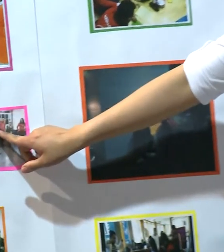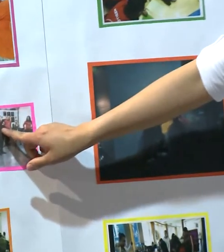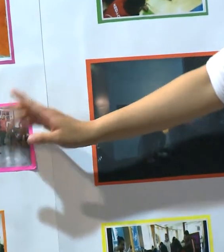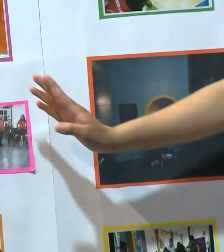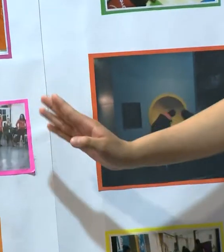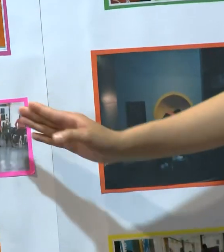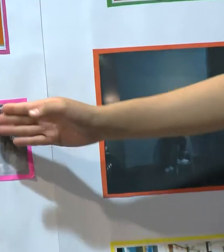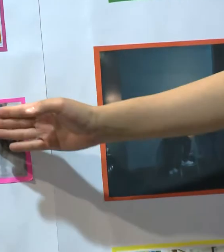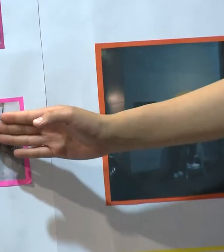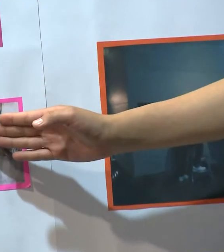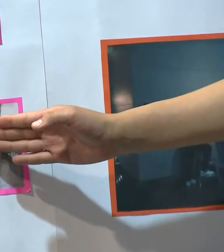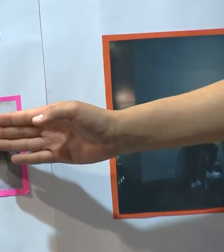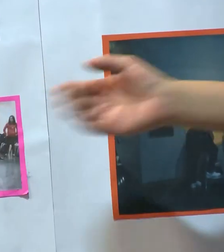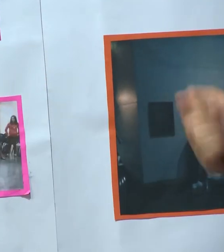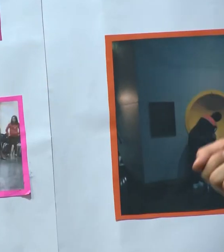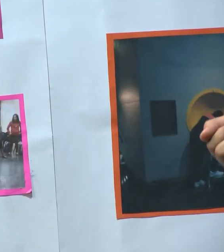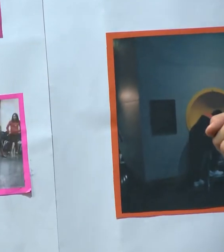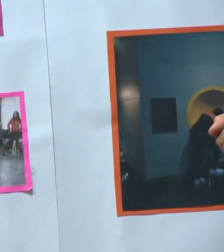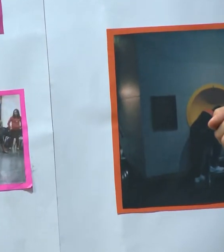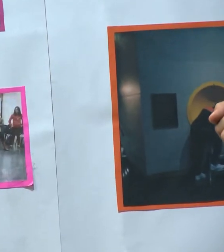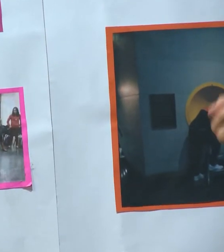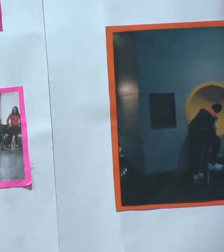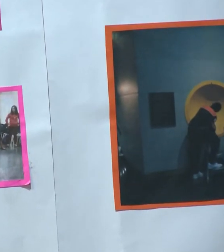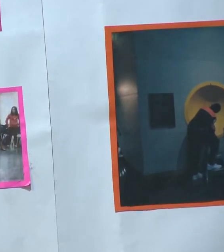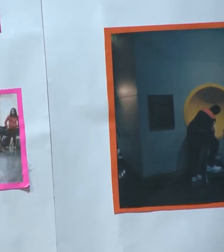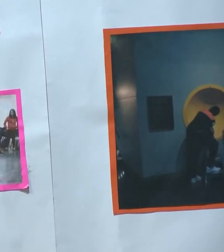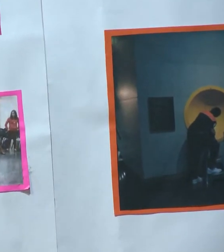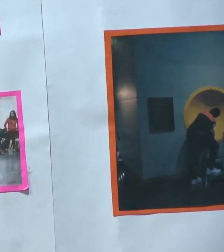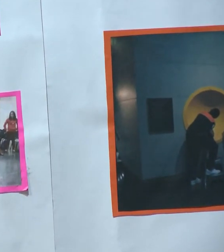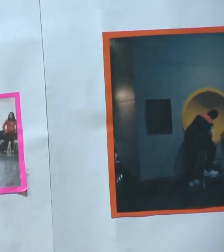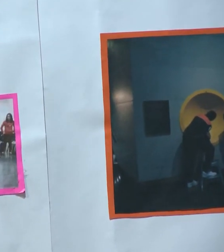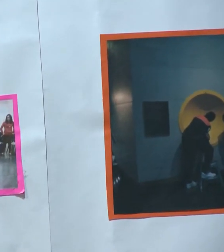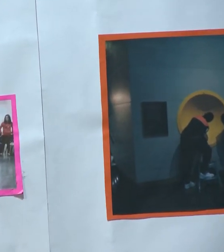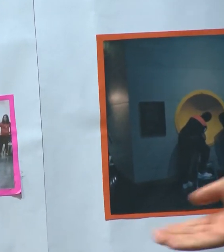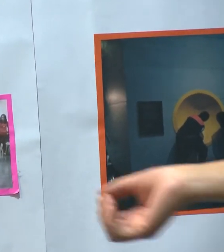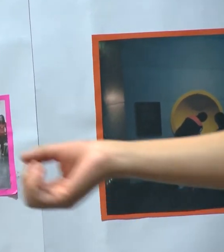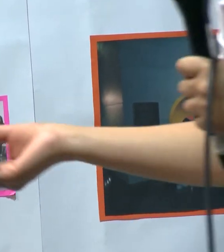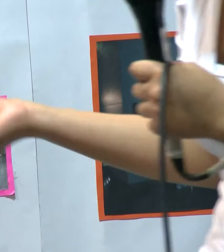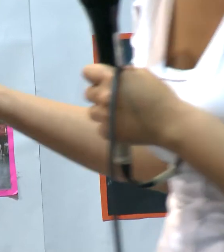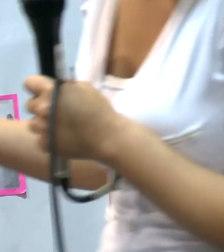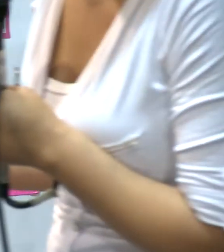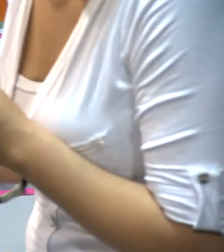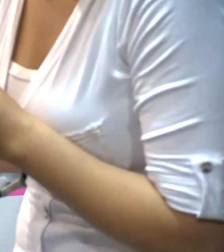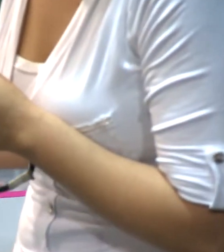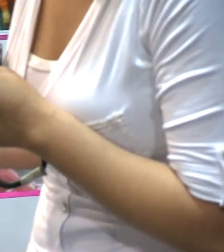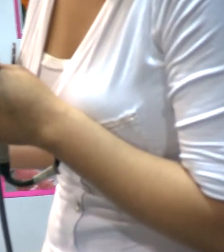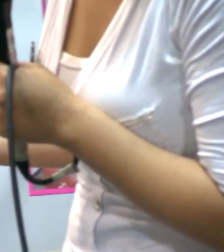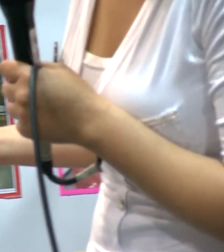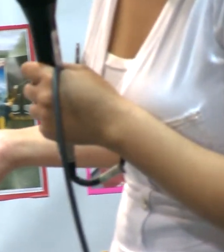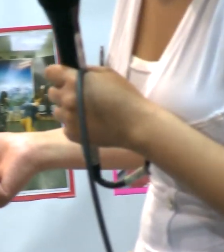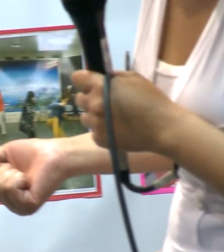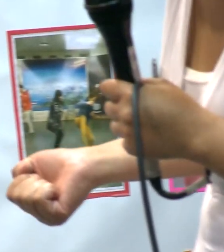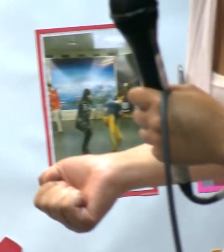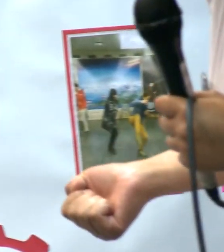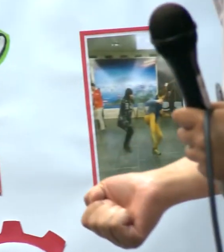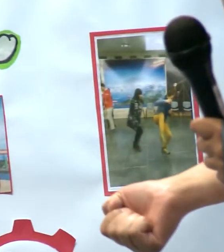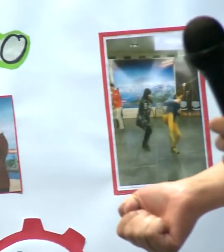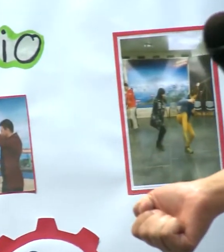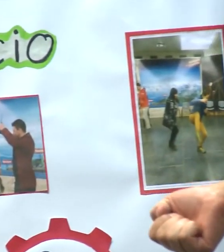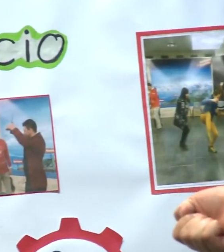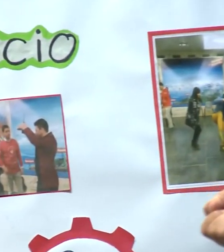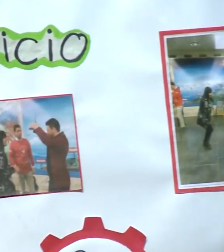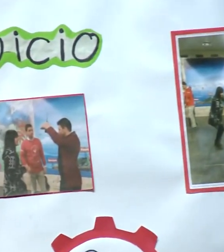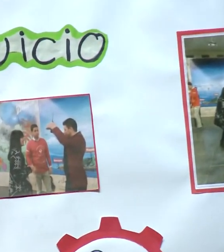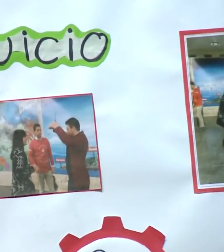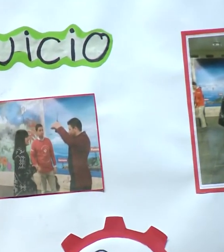los mediadores. Ah, no, mentiras, esta no era, qué pena. Era, ay,